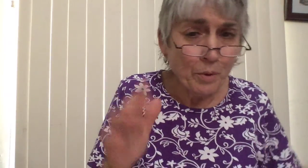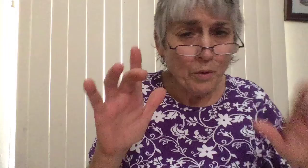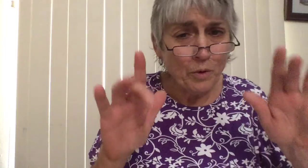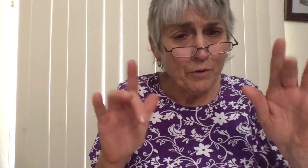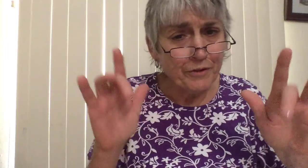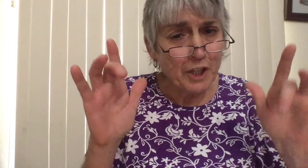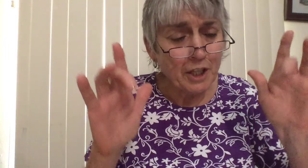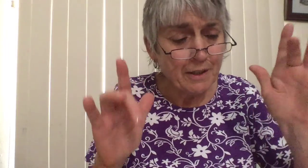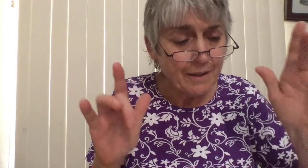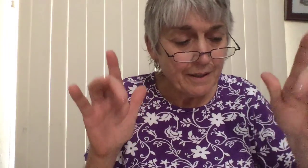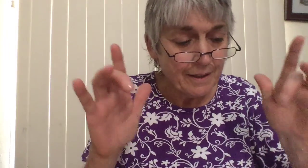pauvre,